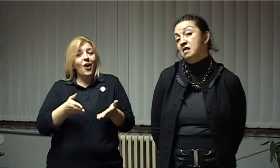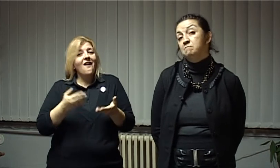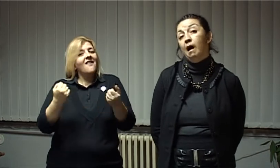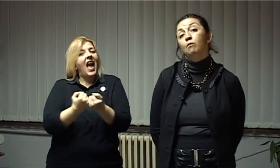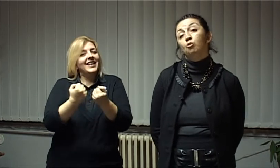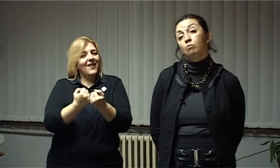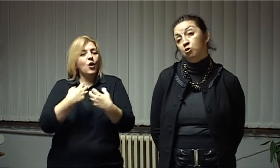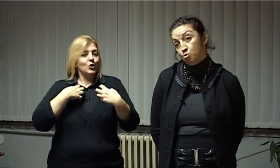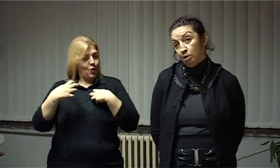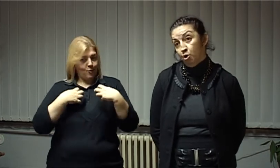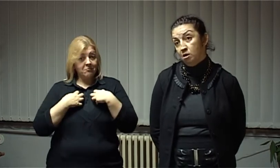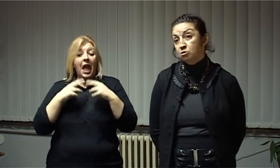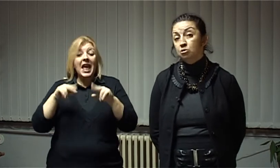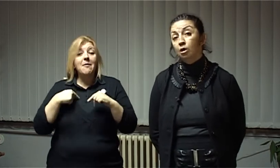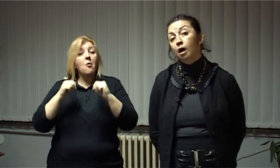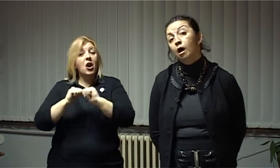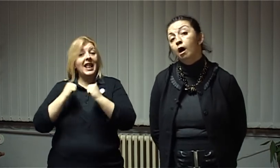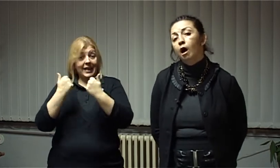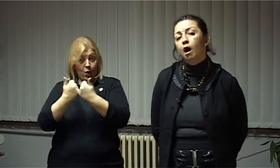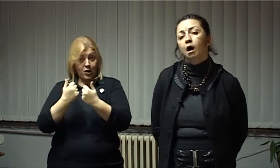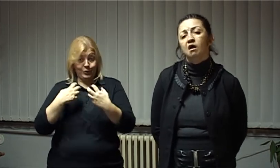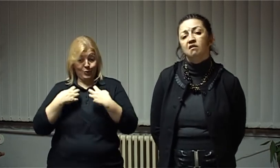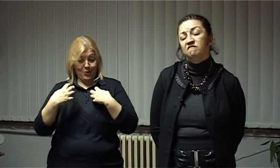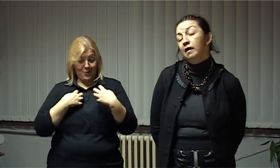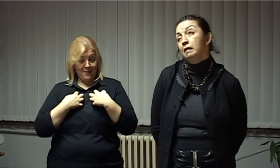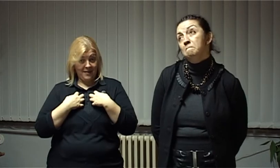aktivnostima, imamo glumačku radionicu,